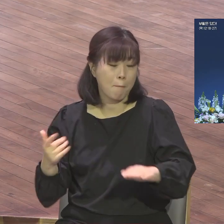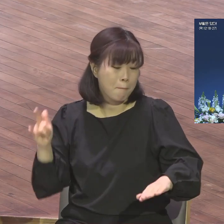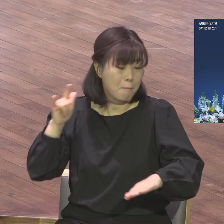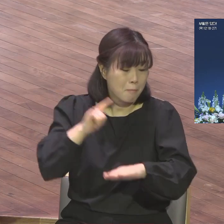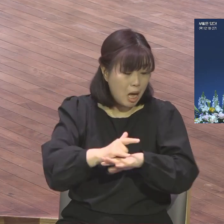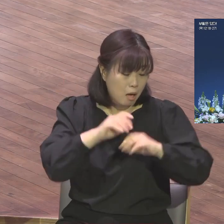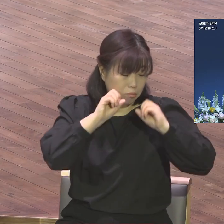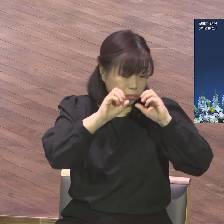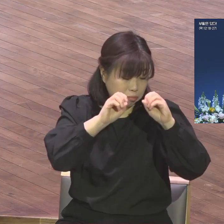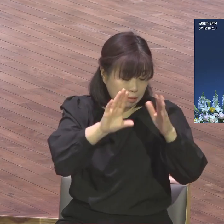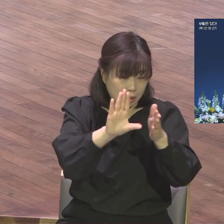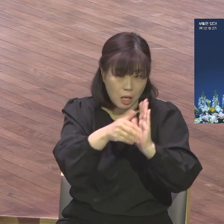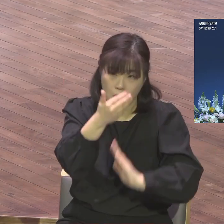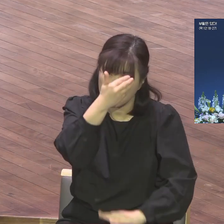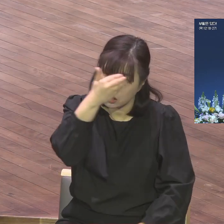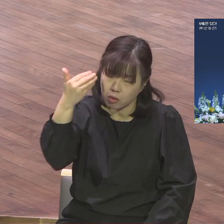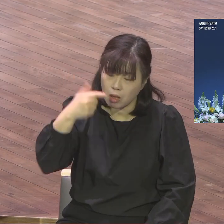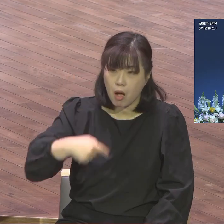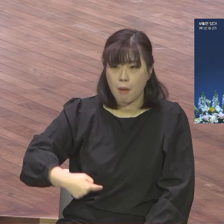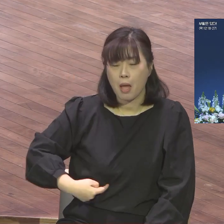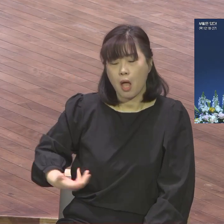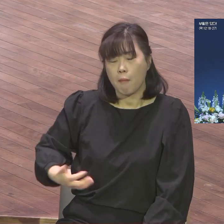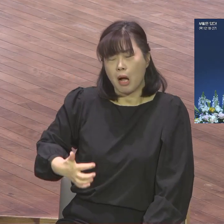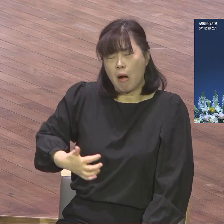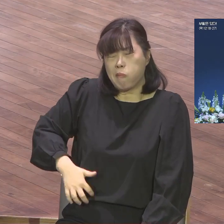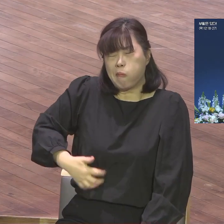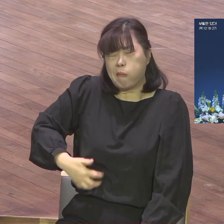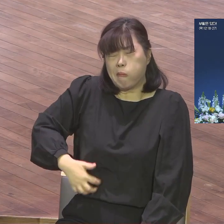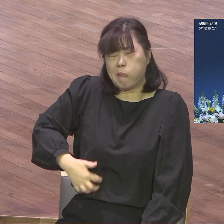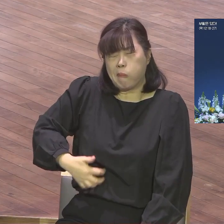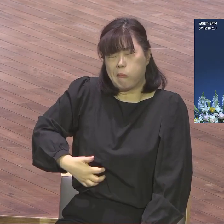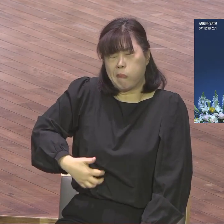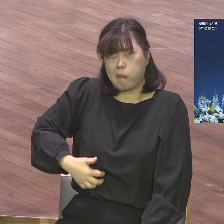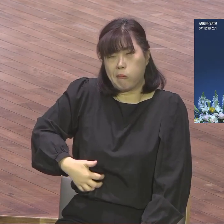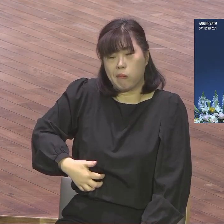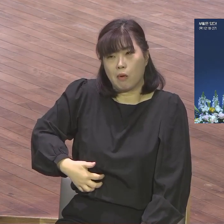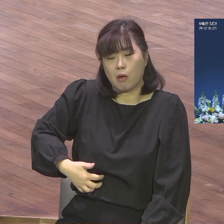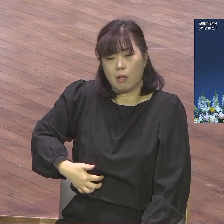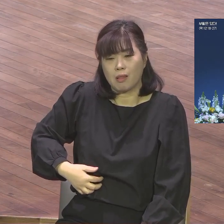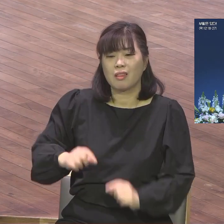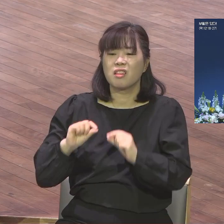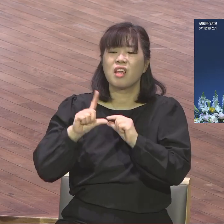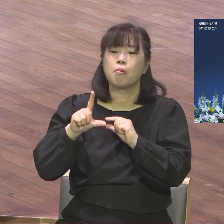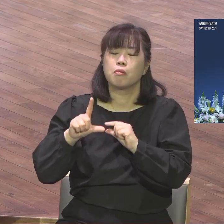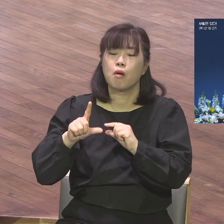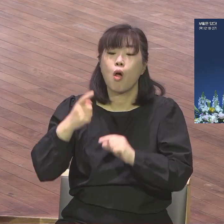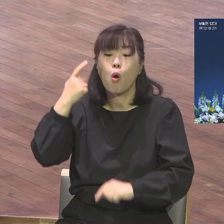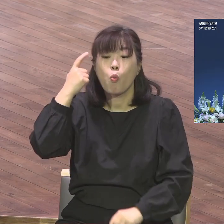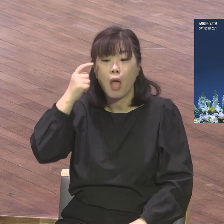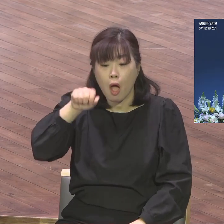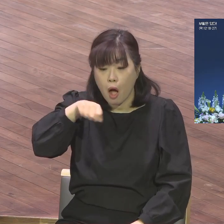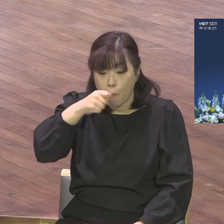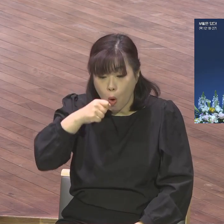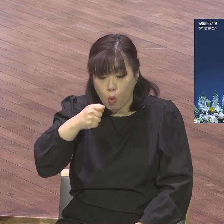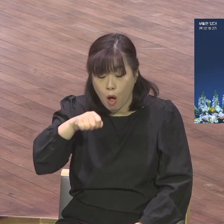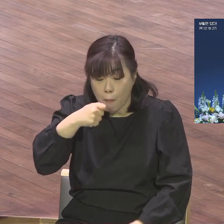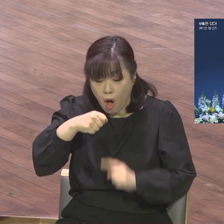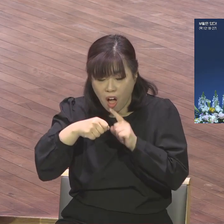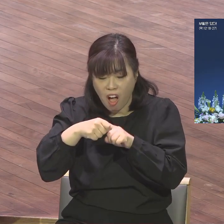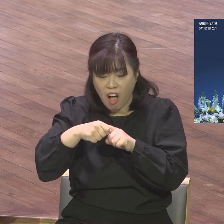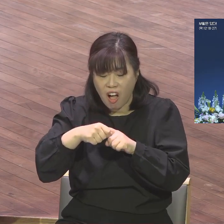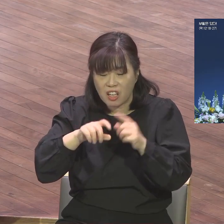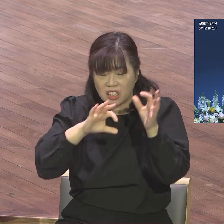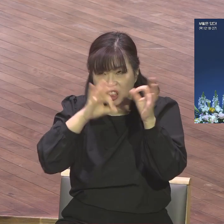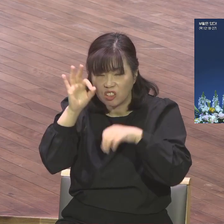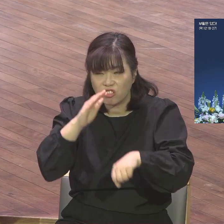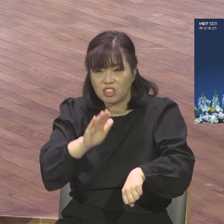나가지고 여기 와서도 계속 병원 다닌다는 소문 들었어요. 짱 배탈이 날 정도로 어렵습니다. 그 배탈도 상급으로 갚아줄 줄로